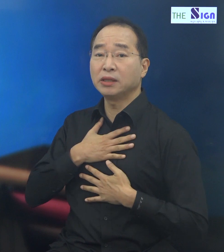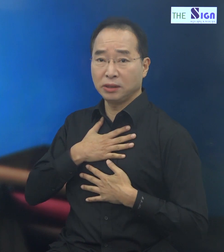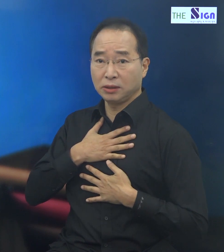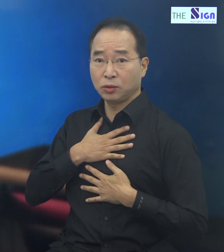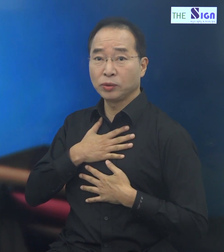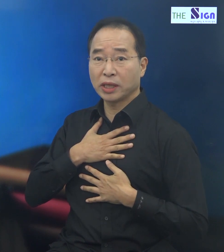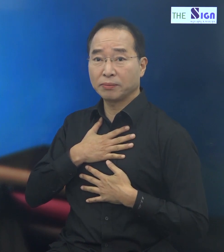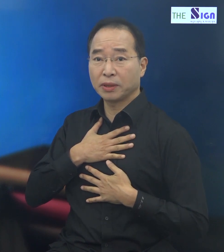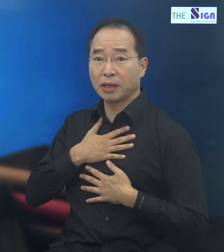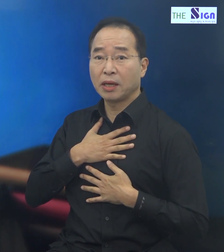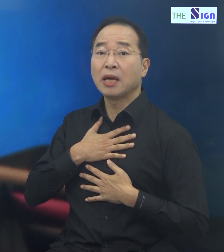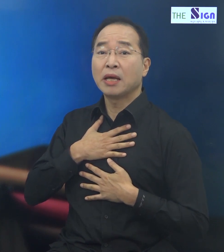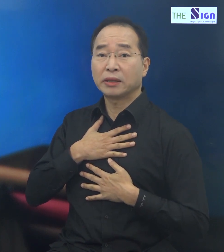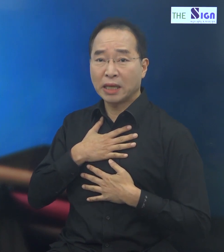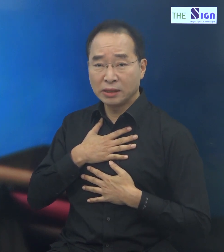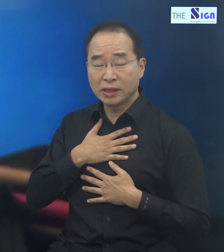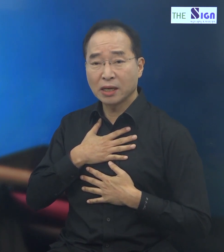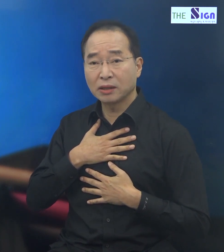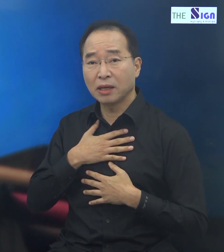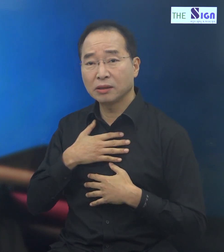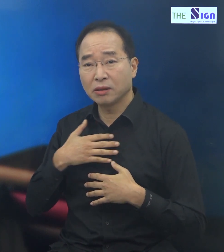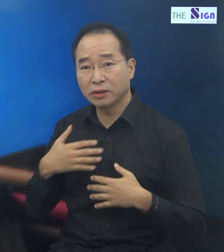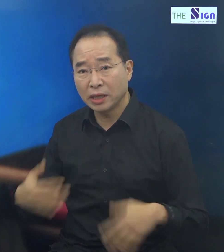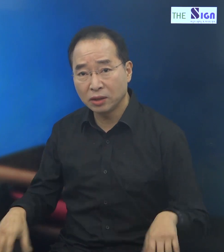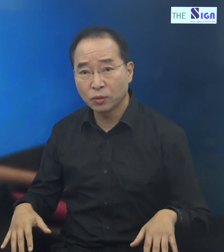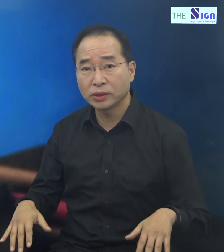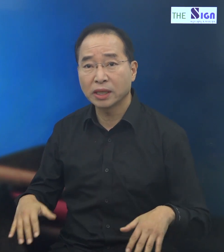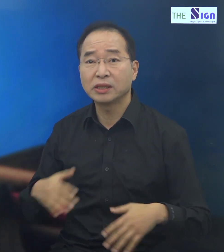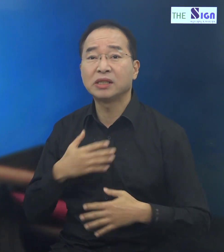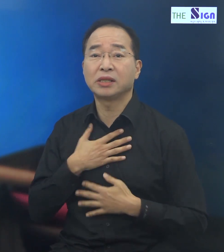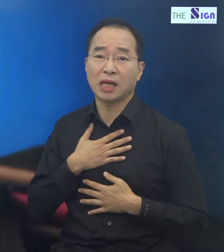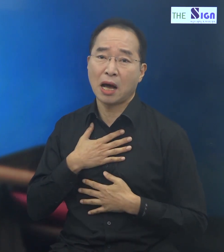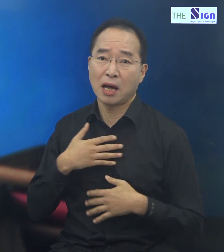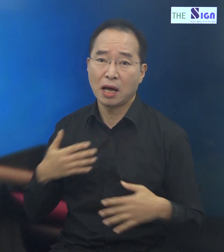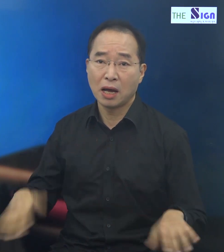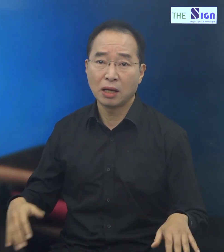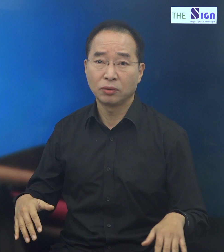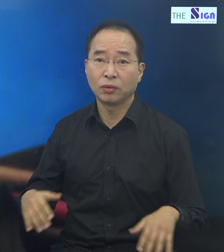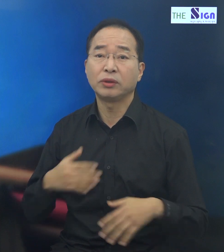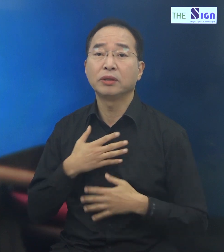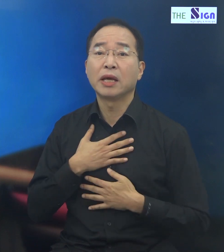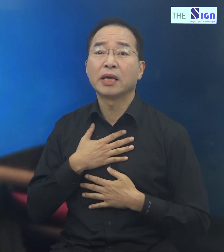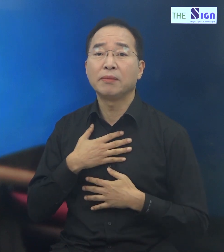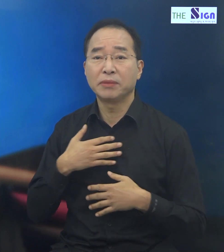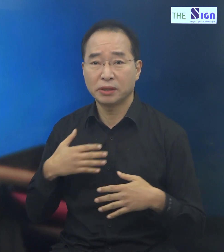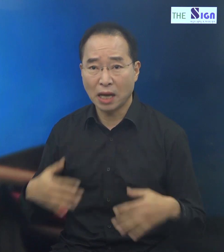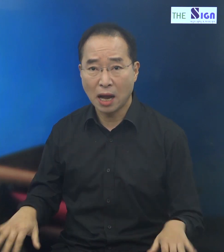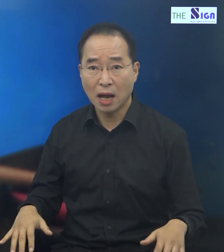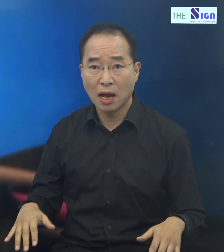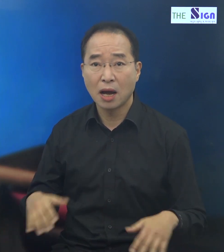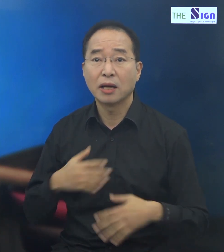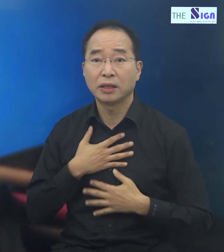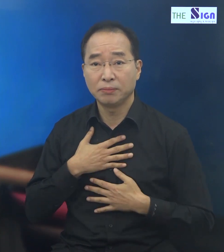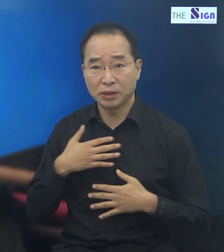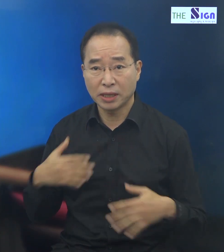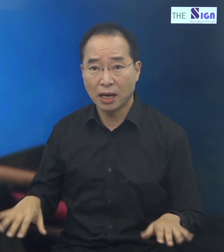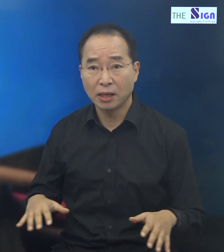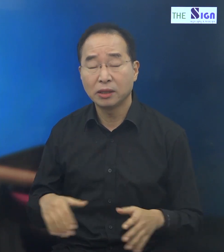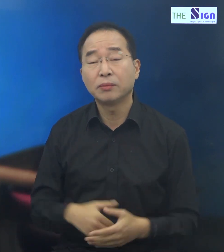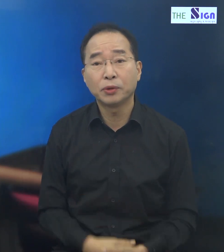대는 동작입니다. 된 상태에서 내리는 동작이 지치다 또는 힘들다 이런 표현이